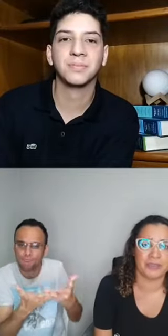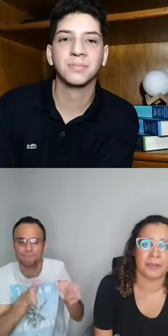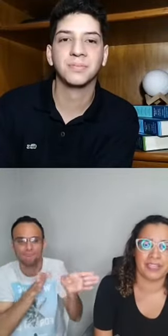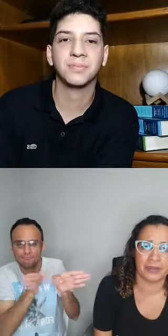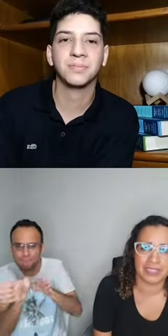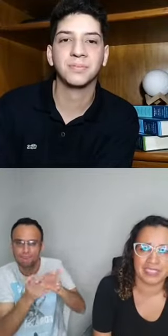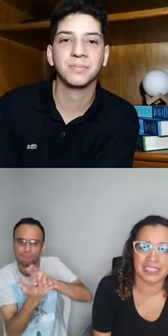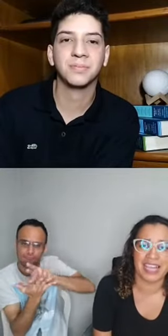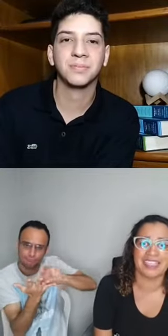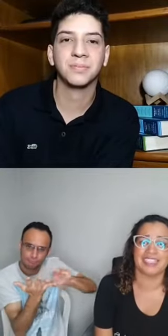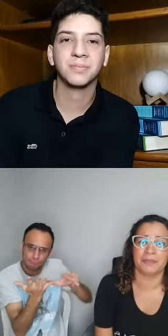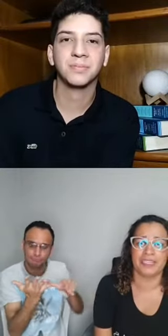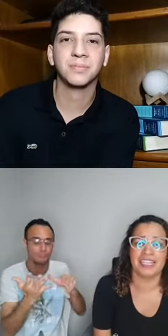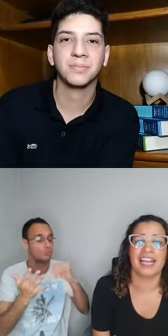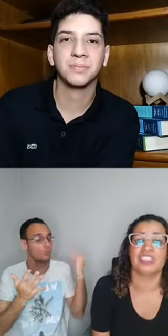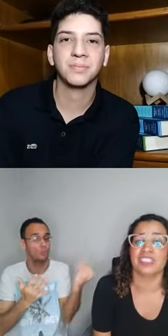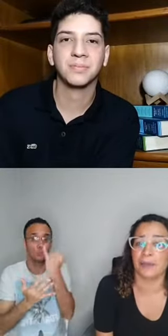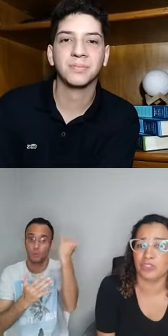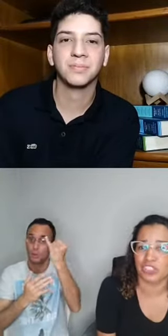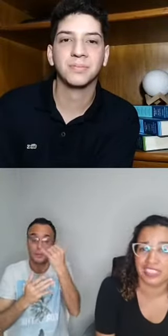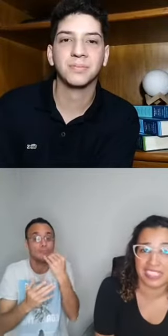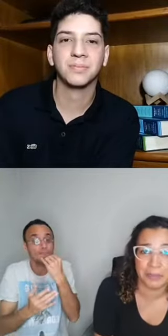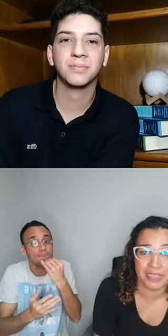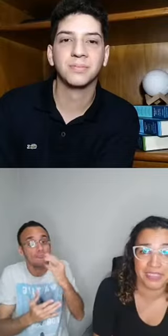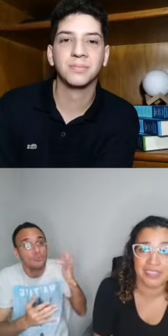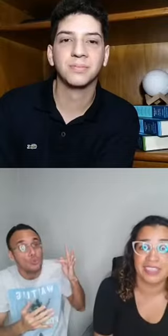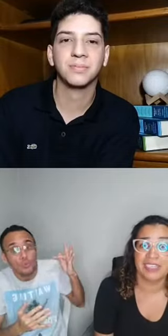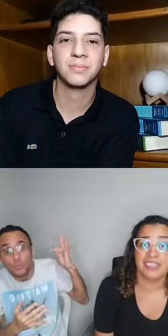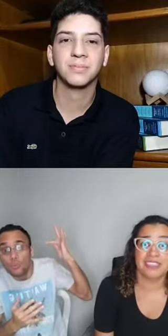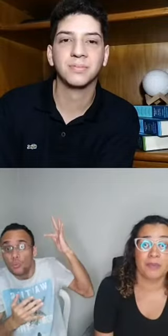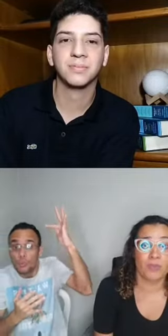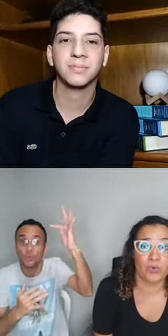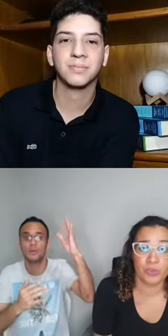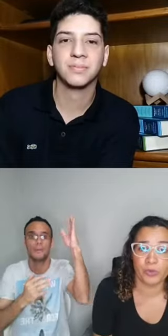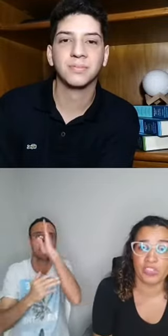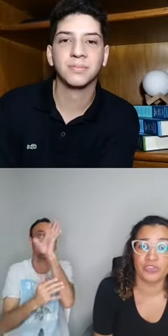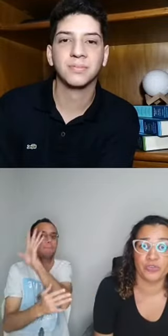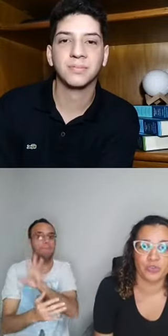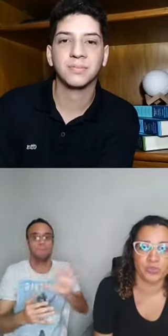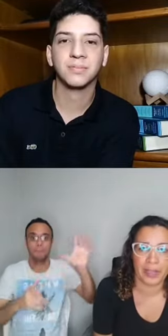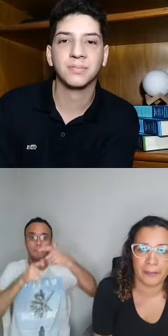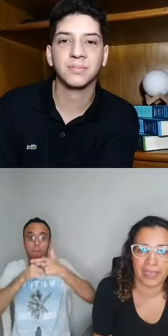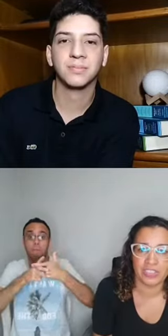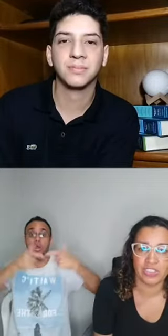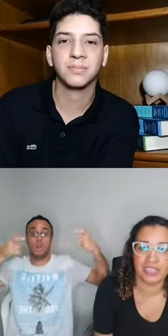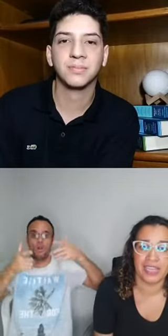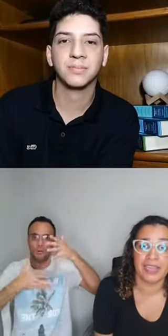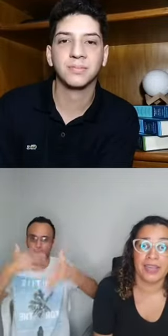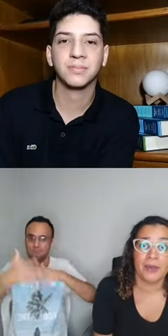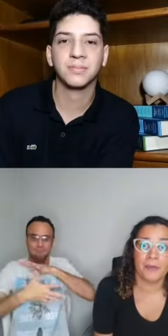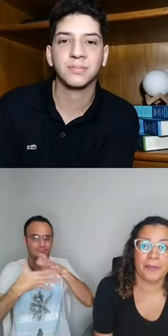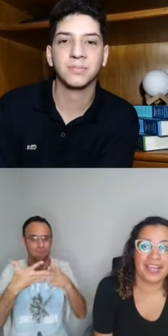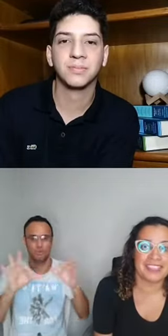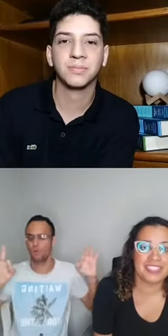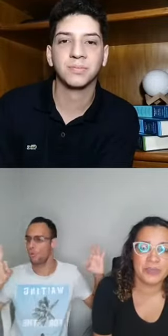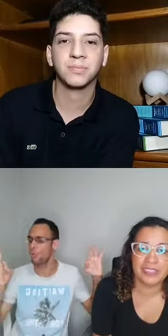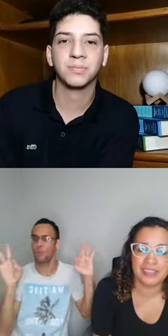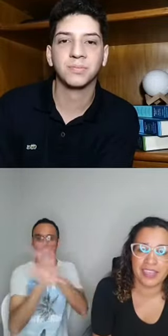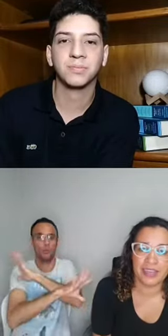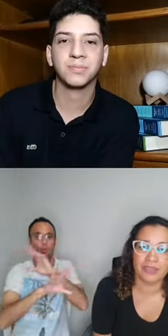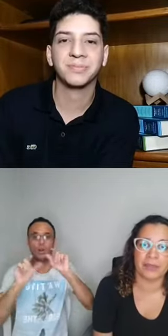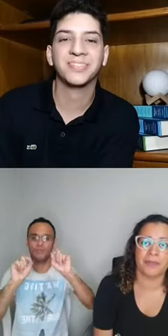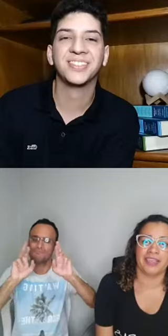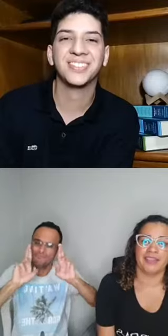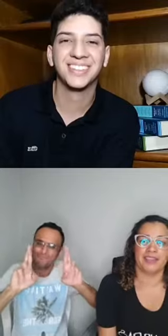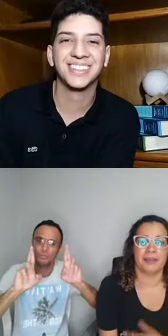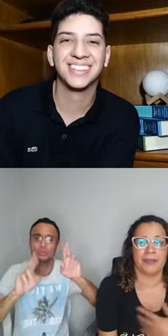importante, né, para aprender a língua de sinais, acessibilidade, intérprete de Libras, isso é muito importante futuramente, né, o Brasil